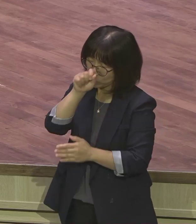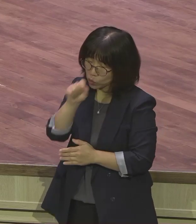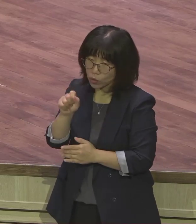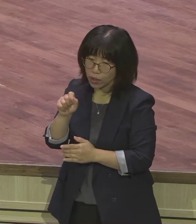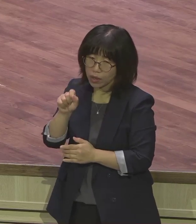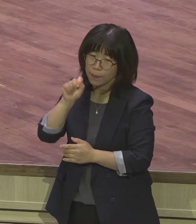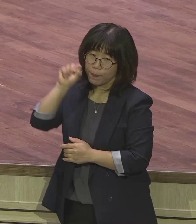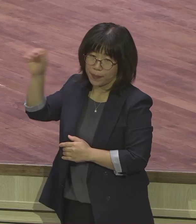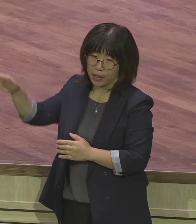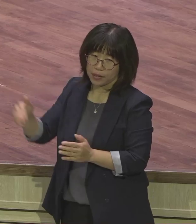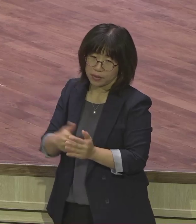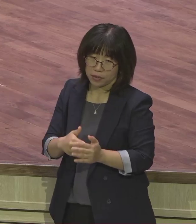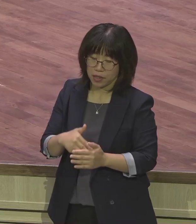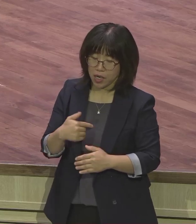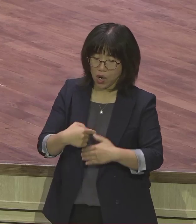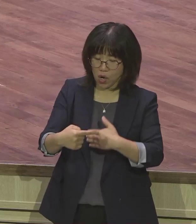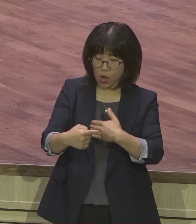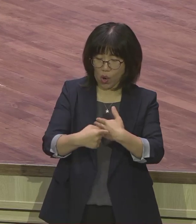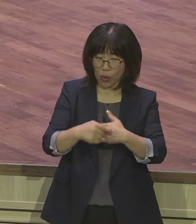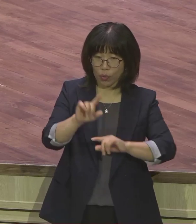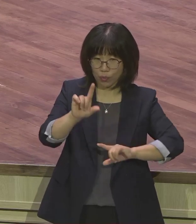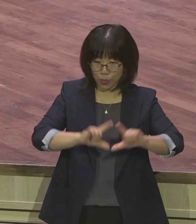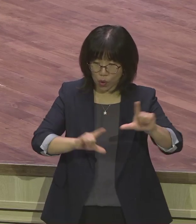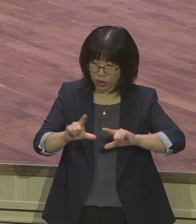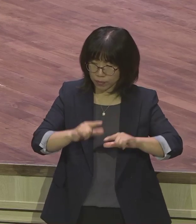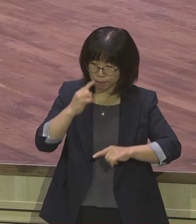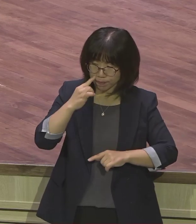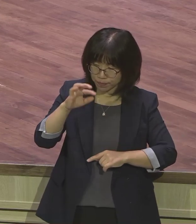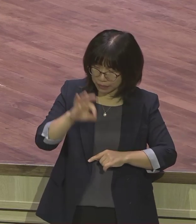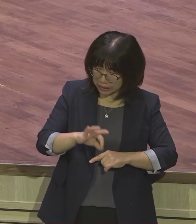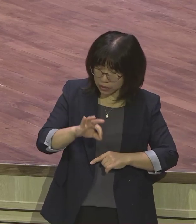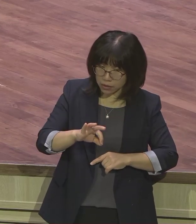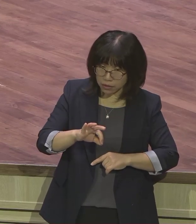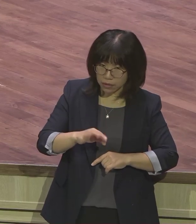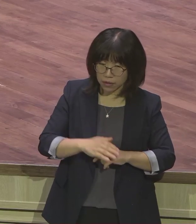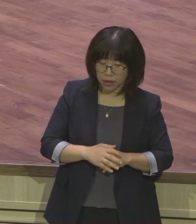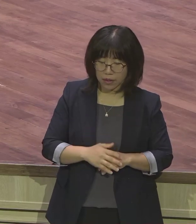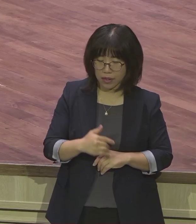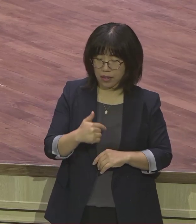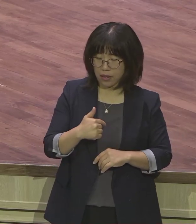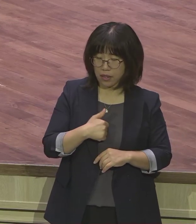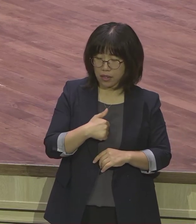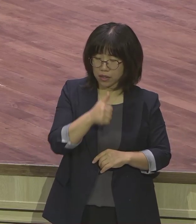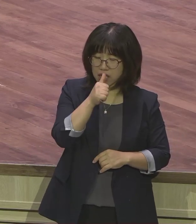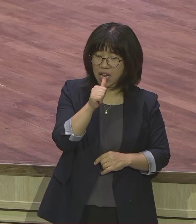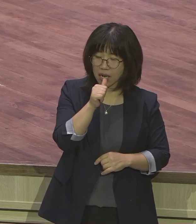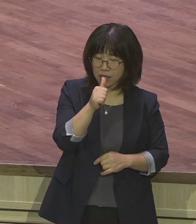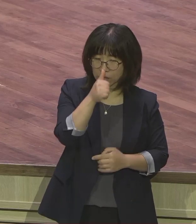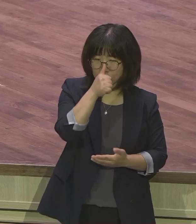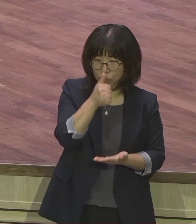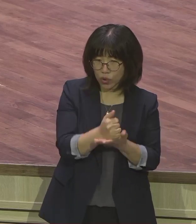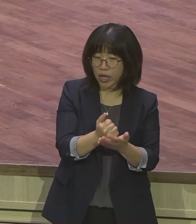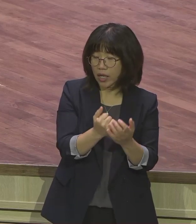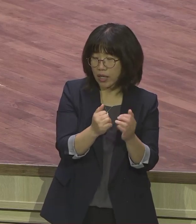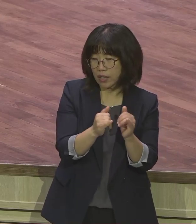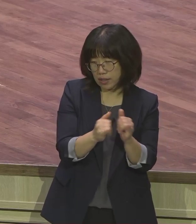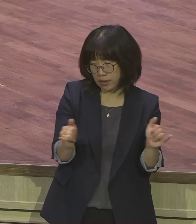말입니까 끝으로 드러난 모습을 볼 때 사도 바울은 재수요 누가 봐도